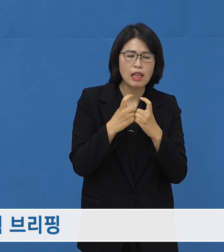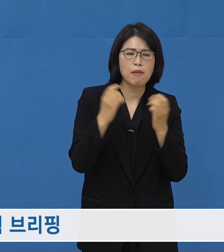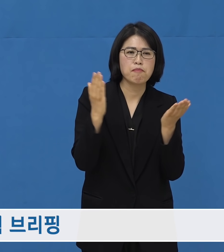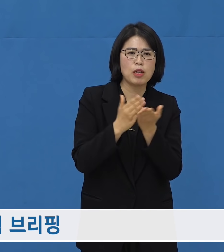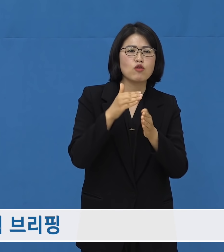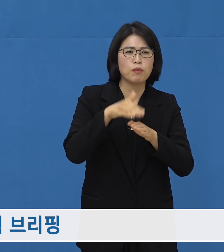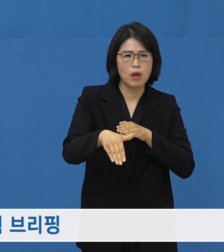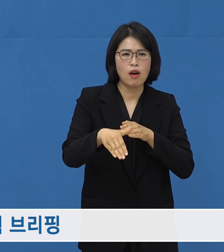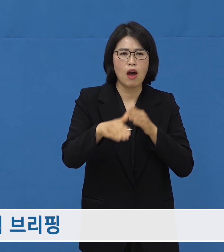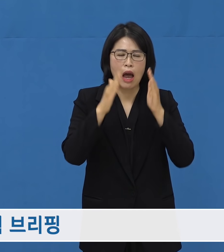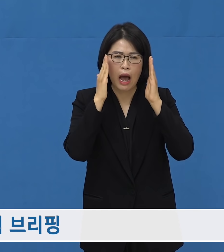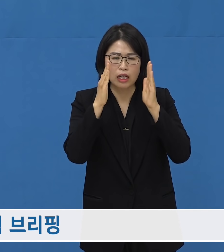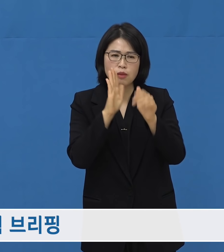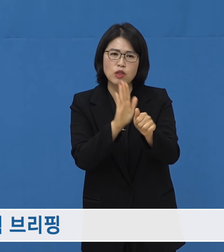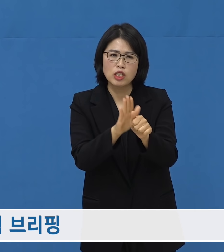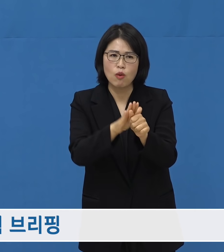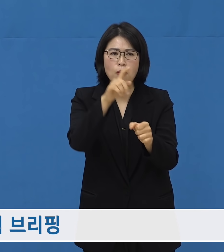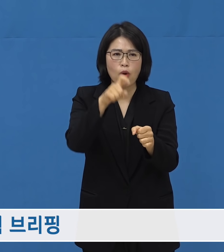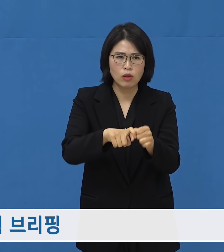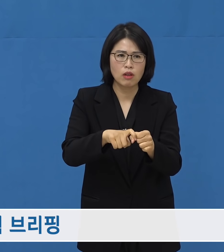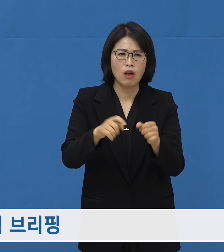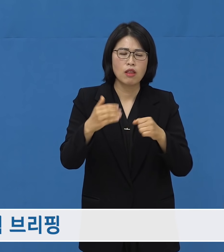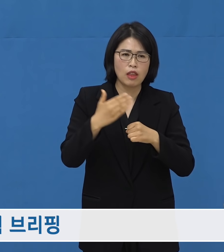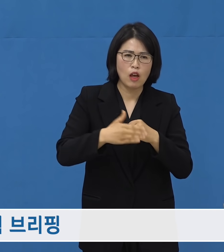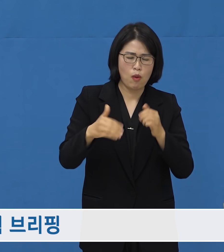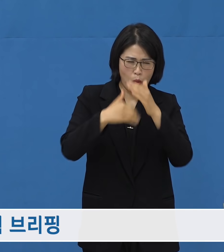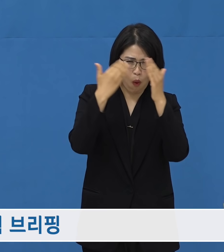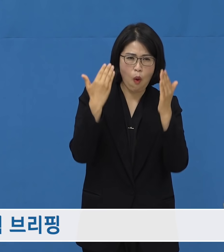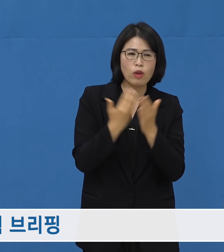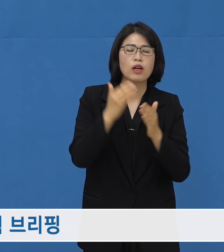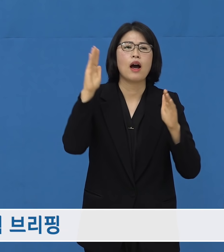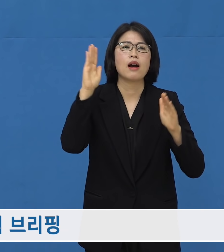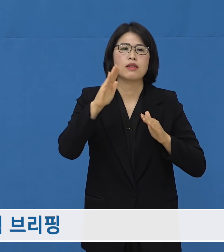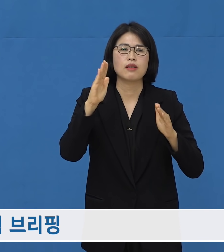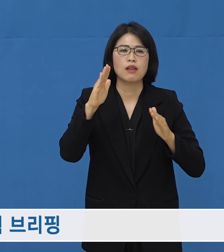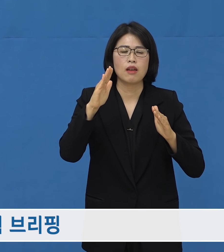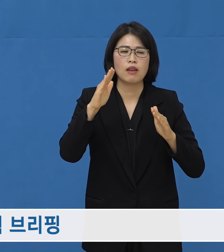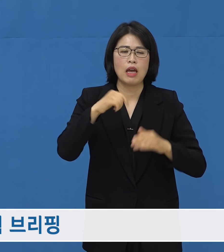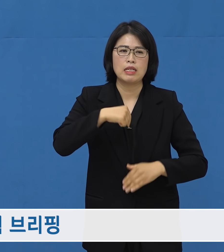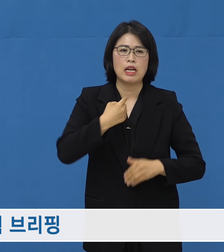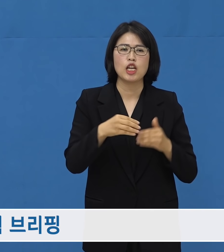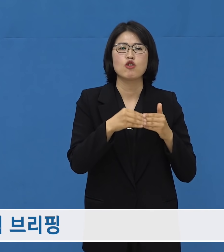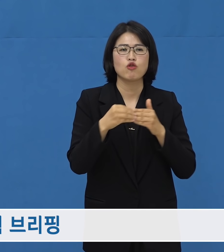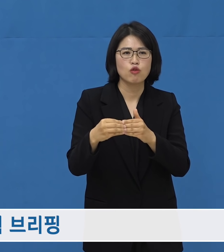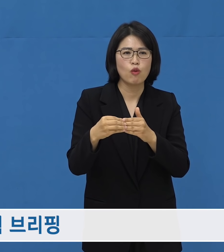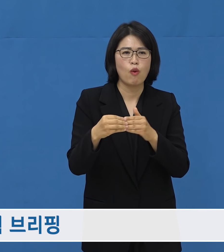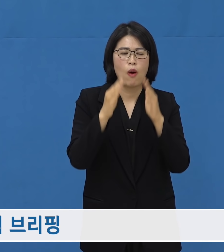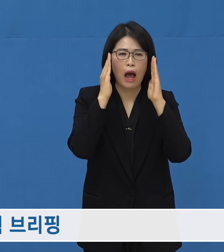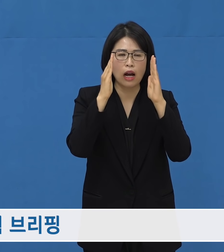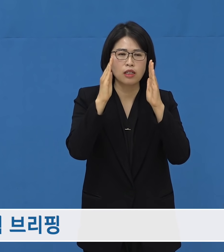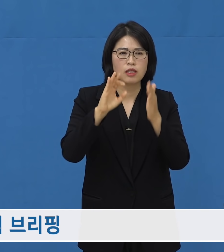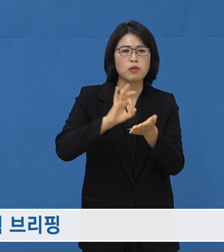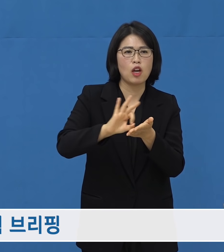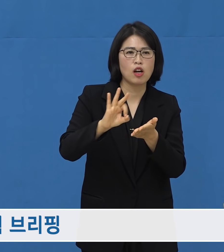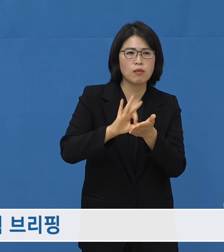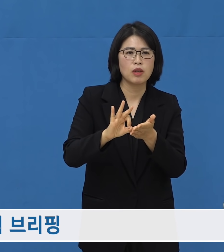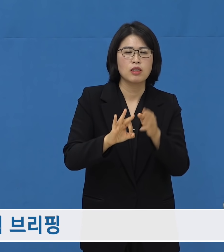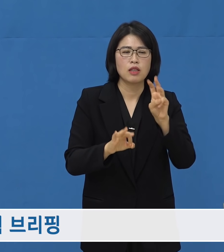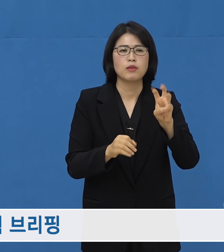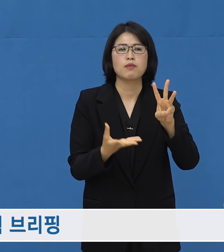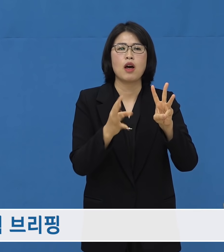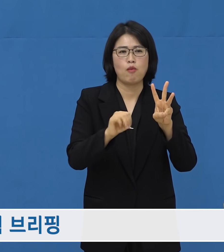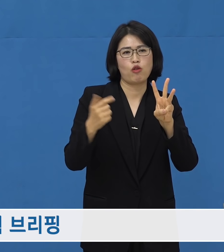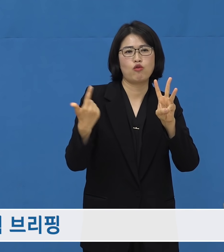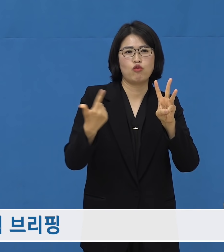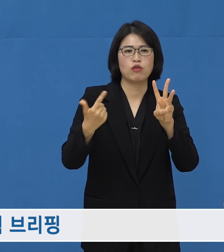학습을 지원하기 위해 대구의 모든 학생들에게 자기주도 학습 경비 33억